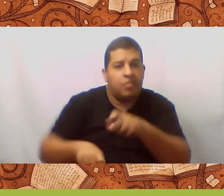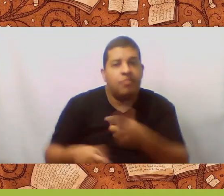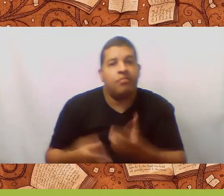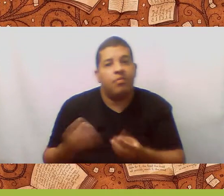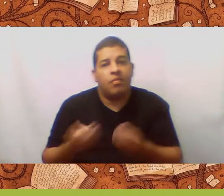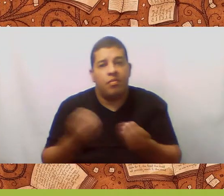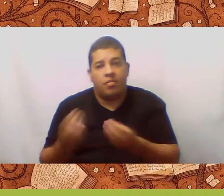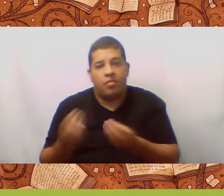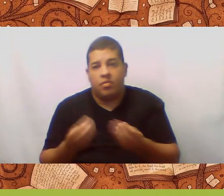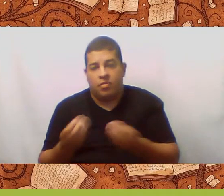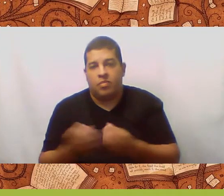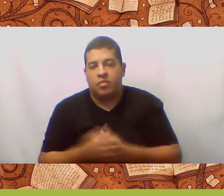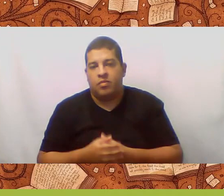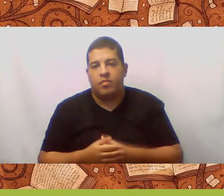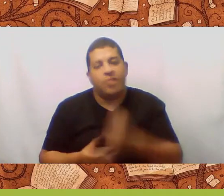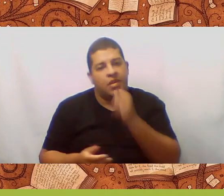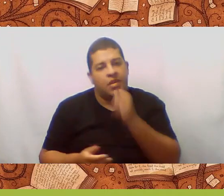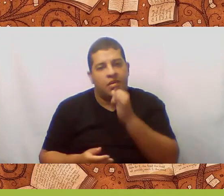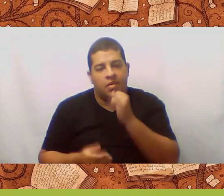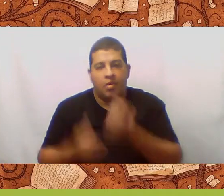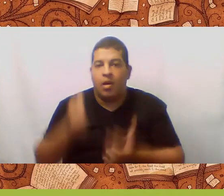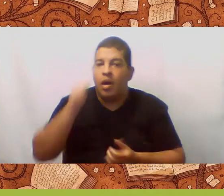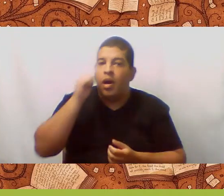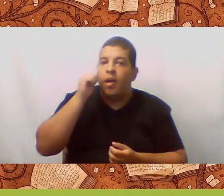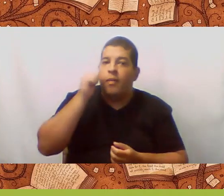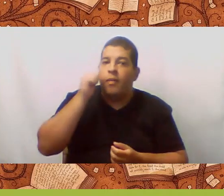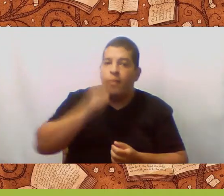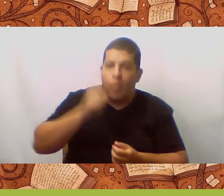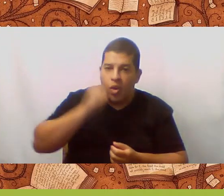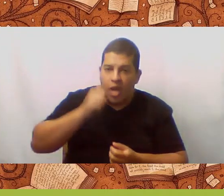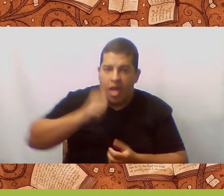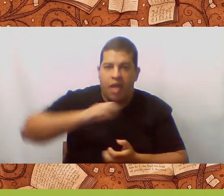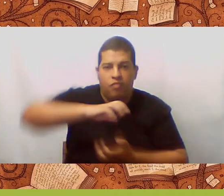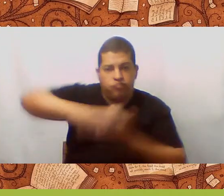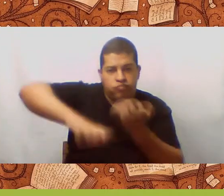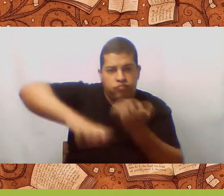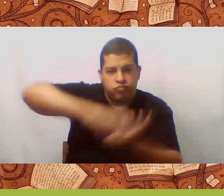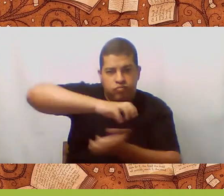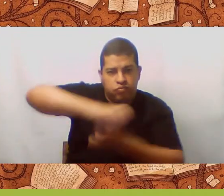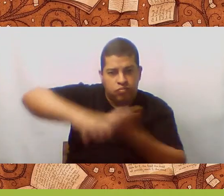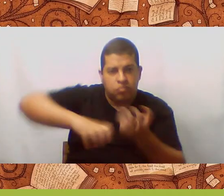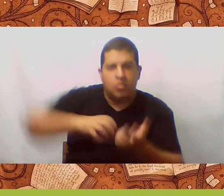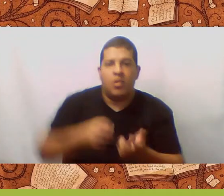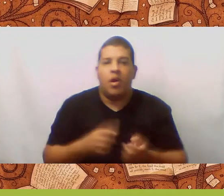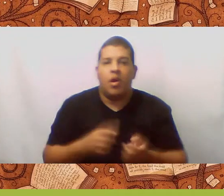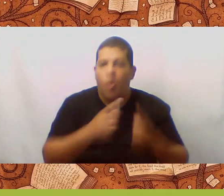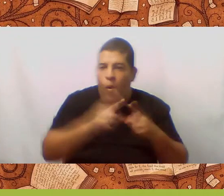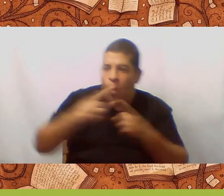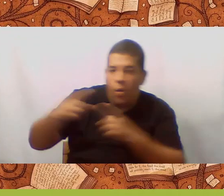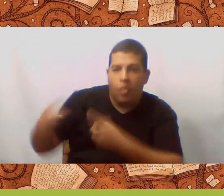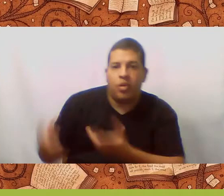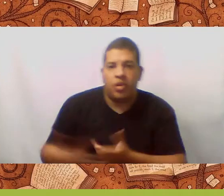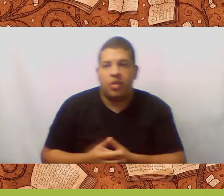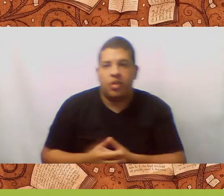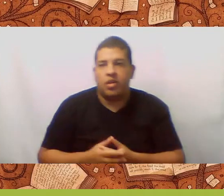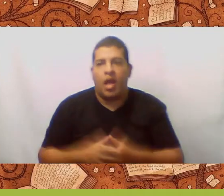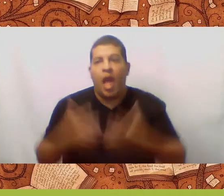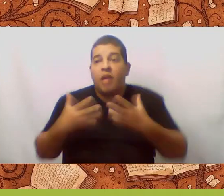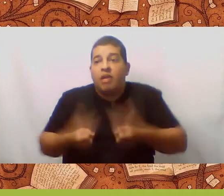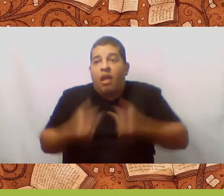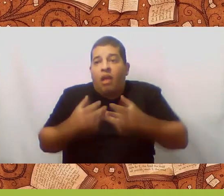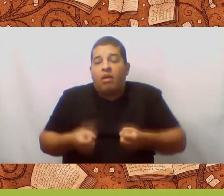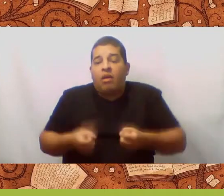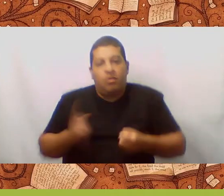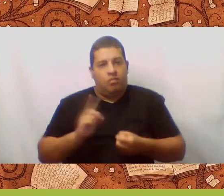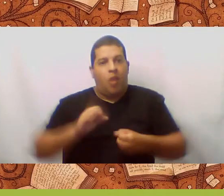Enquanto que as mulheres, através da Revolução Feminista, saíram da posição de passivas e de